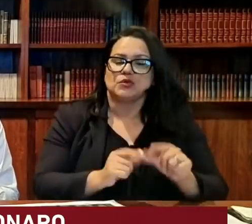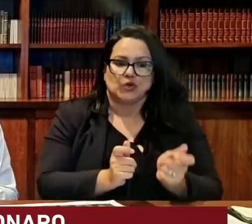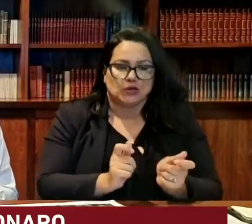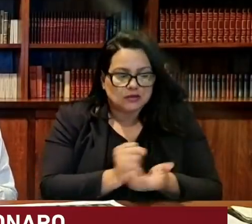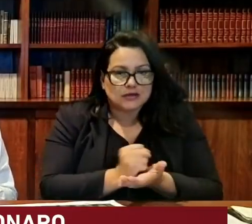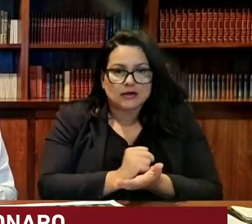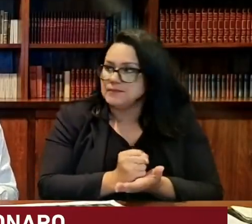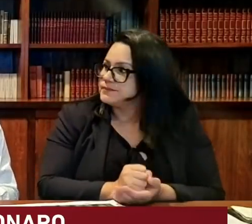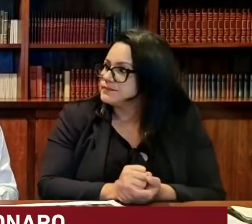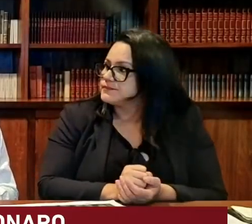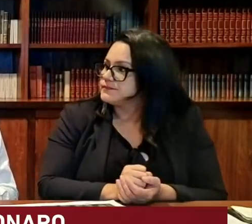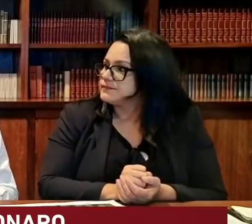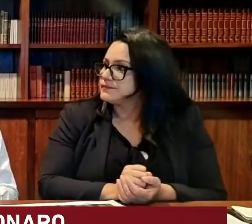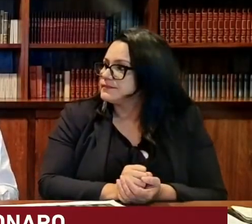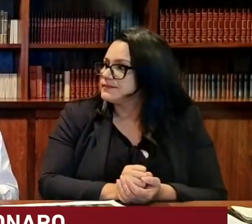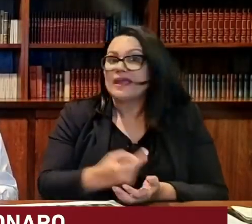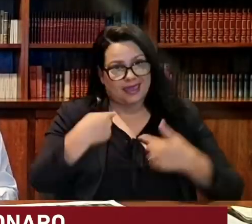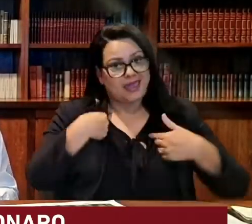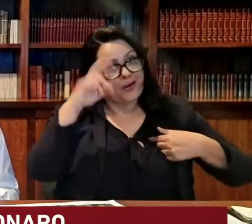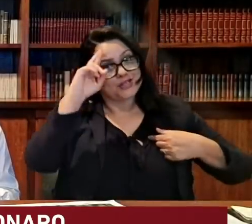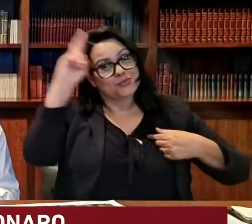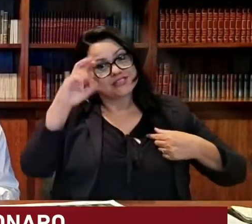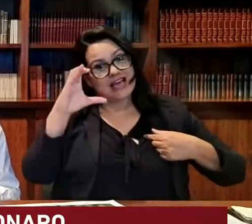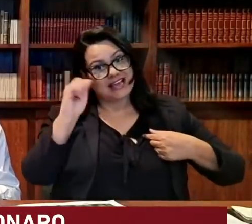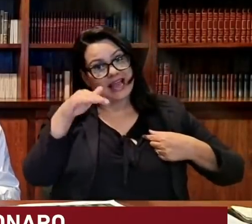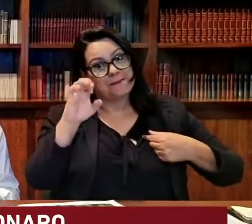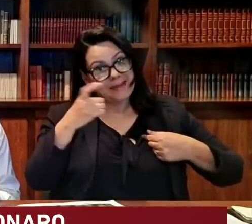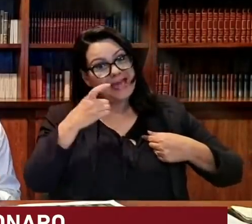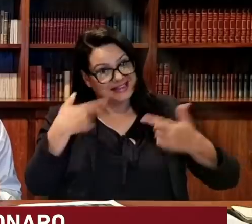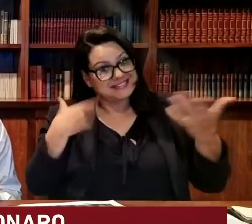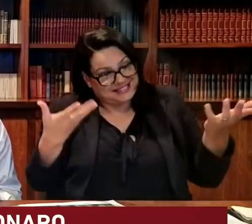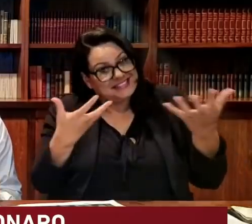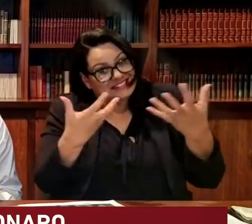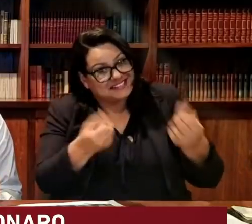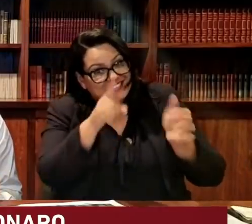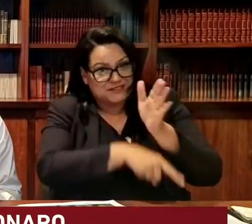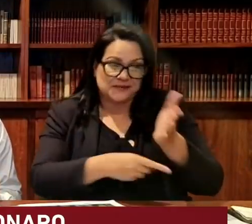coordena a Camex somos? É você? Então está resolvido o assunto aqui.